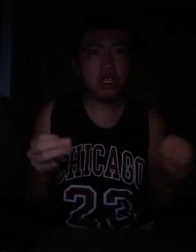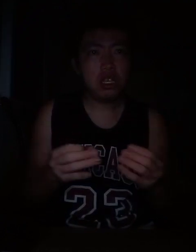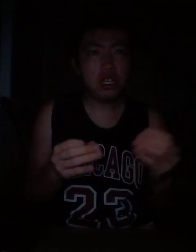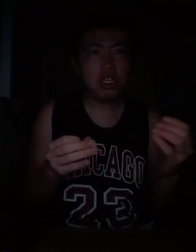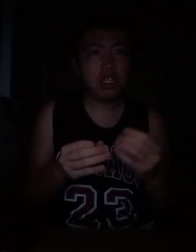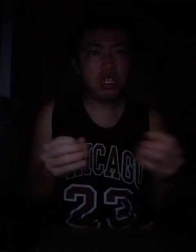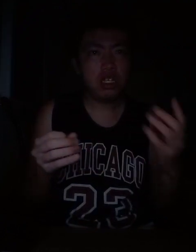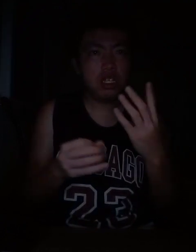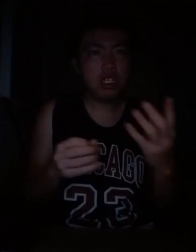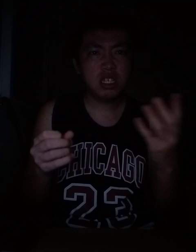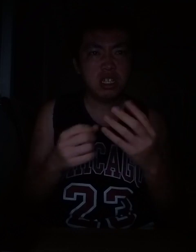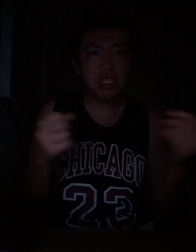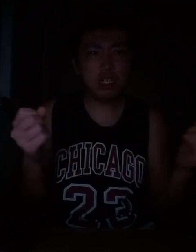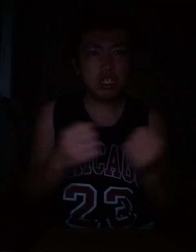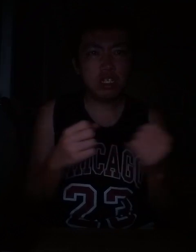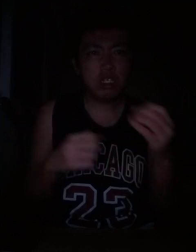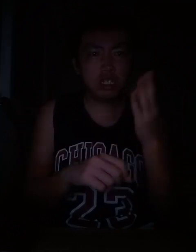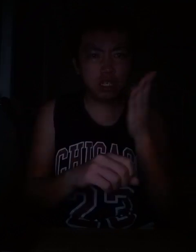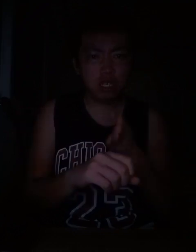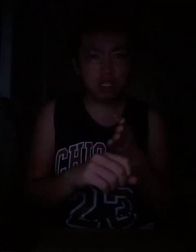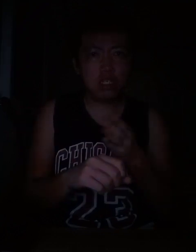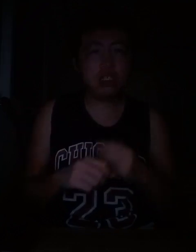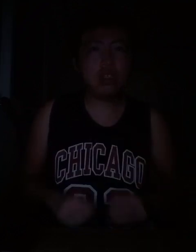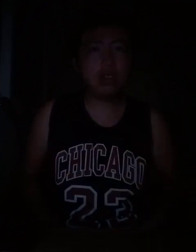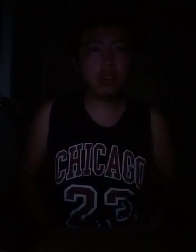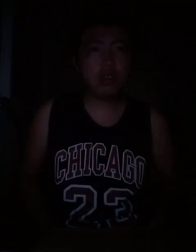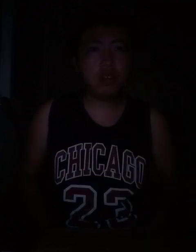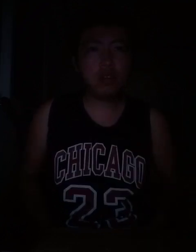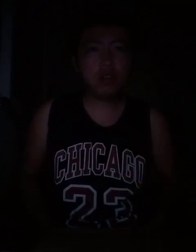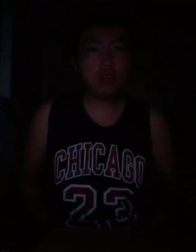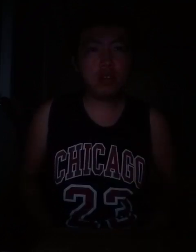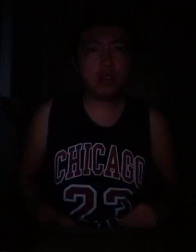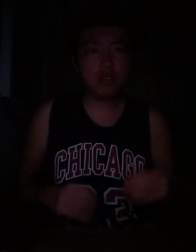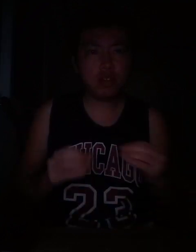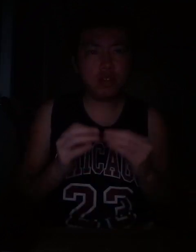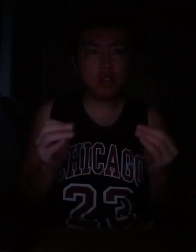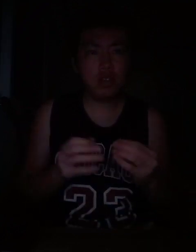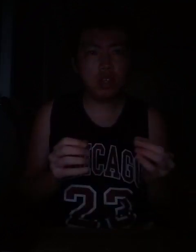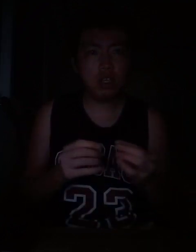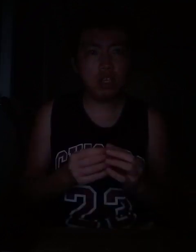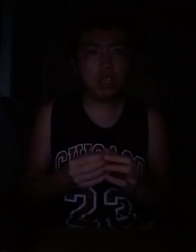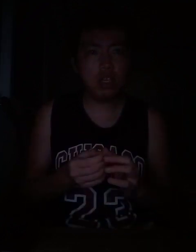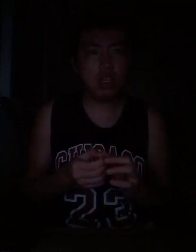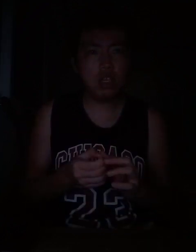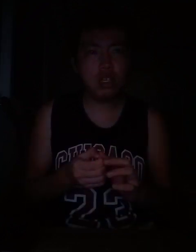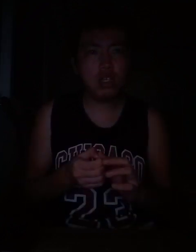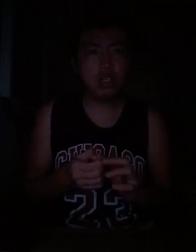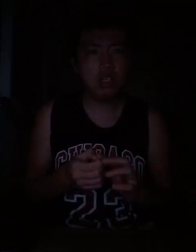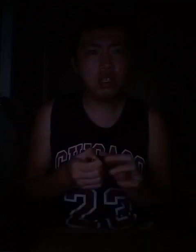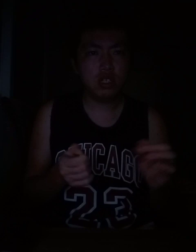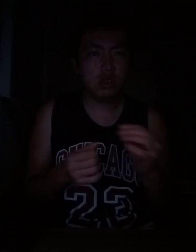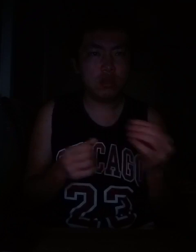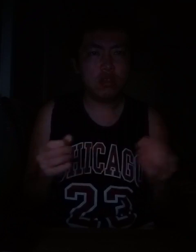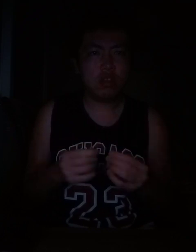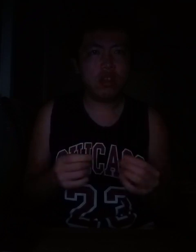경찰차를 4차례나 들이받은 뒤에야 멈춰섰습니다. 차가 선 뒤에도 A씨는 뒷문으로 빠져나와 또다시 도주를